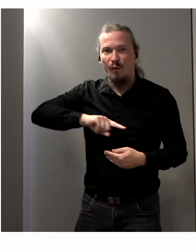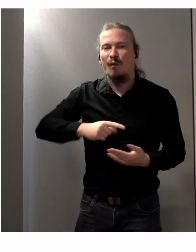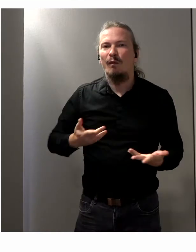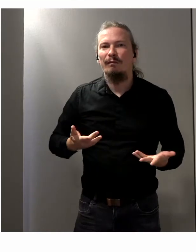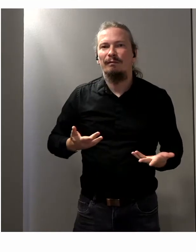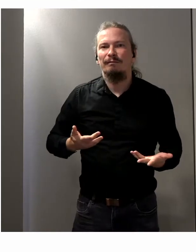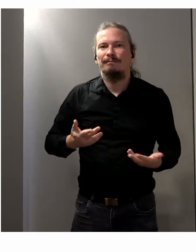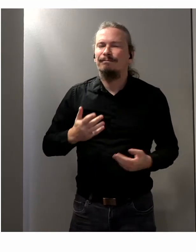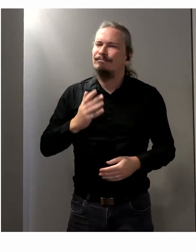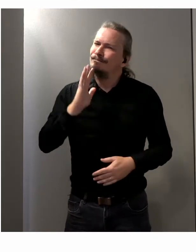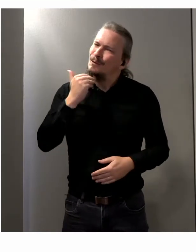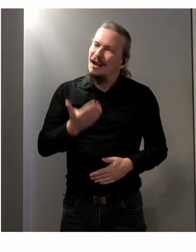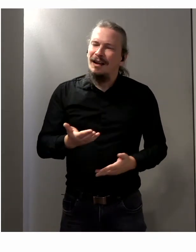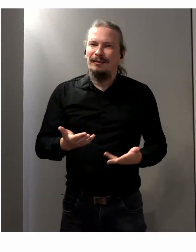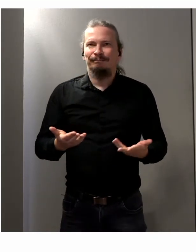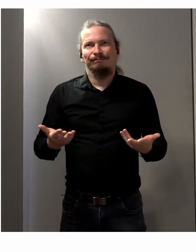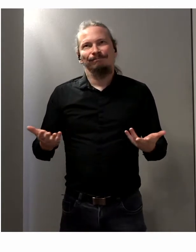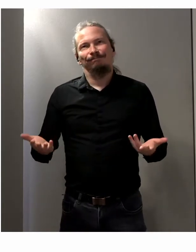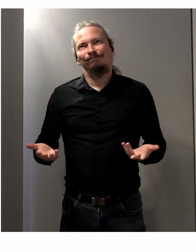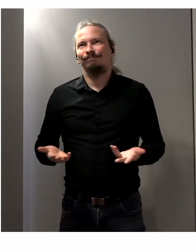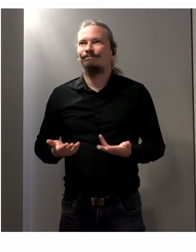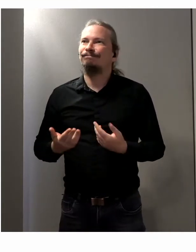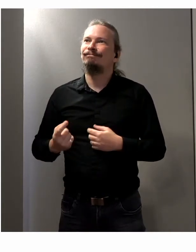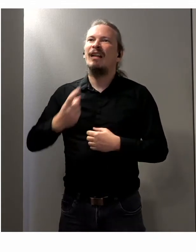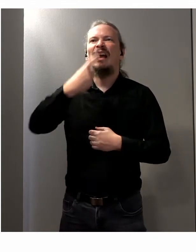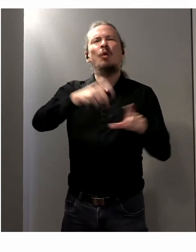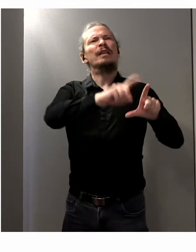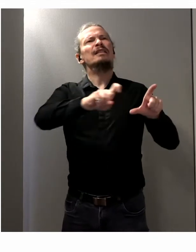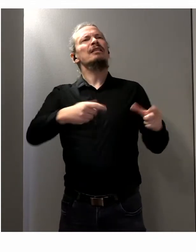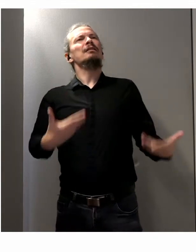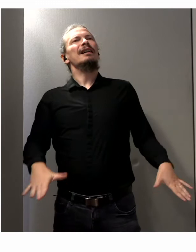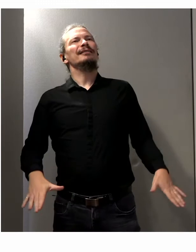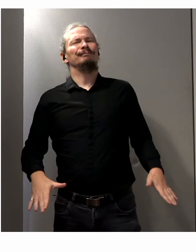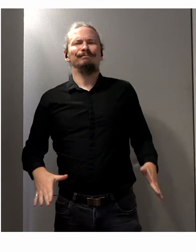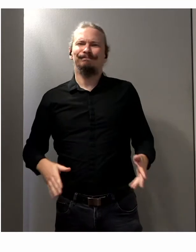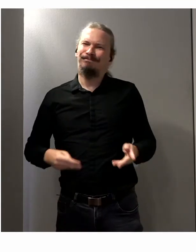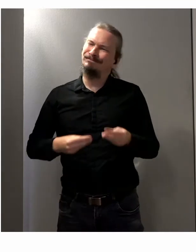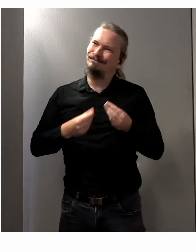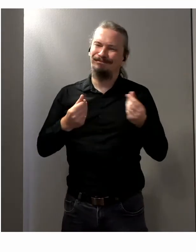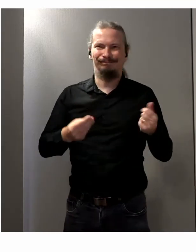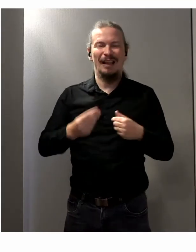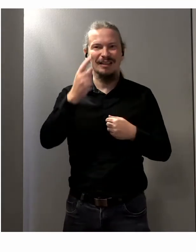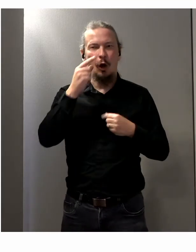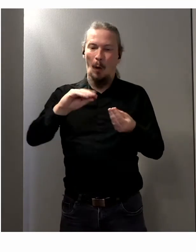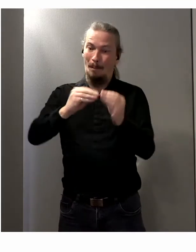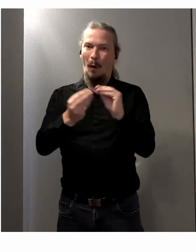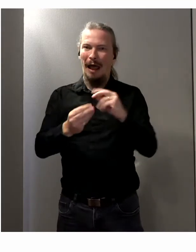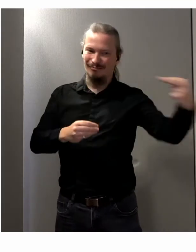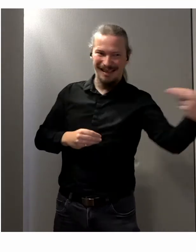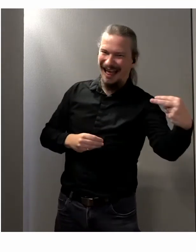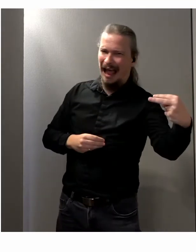s'arrêter derrière une question statistique c'est voir le problème du mauvais